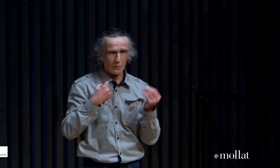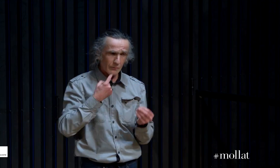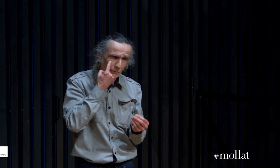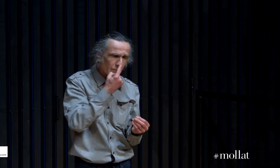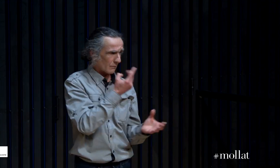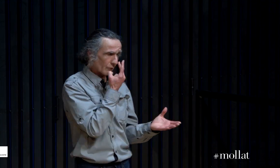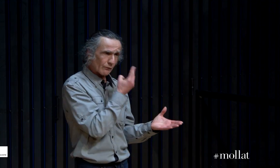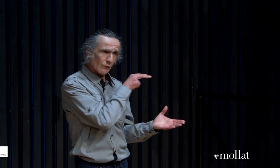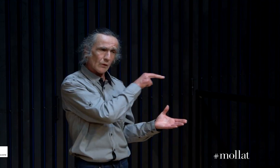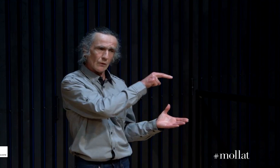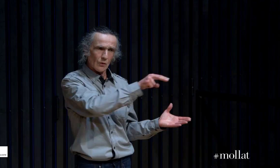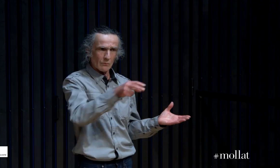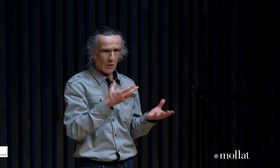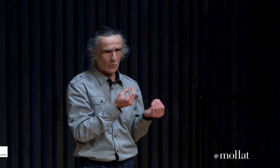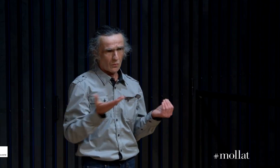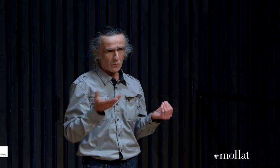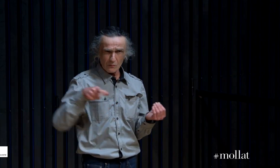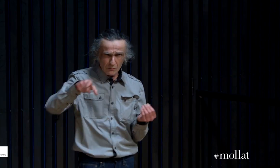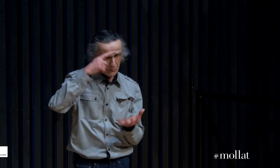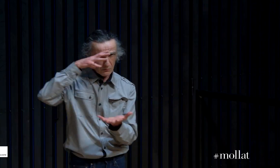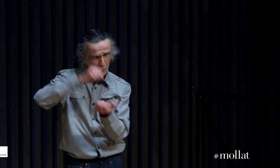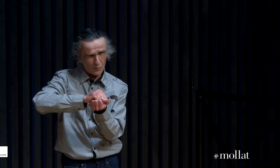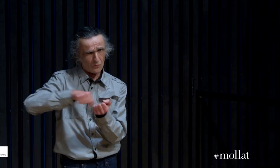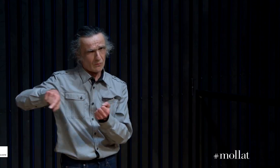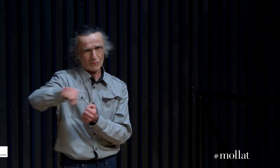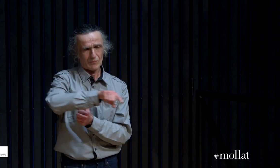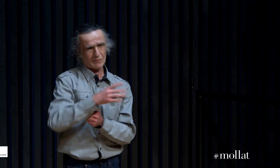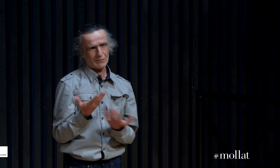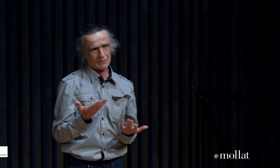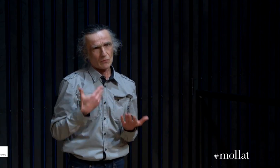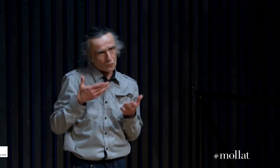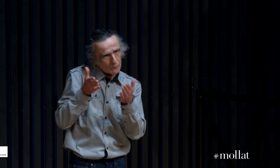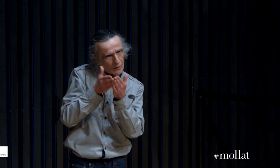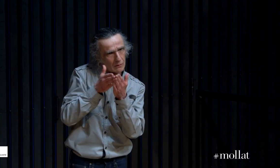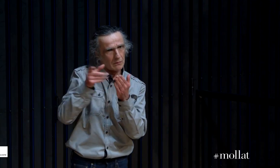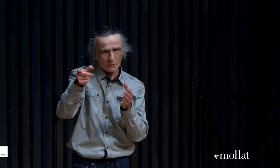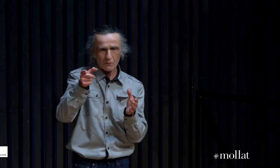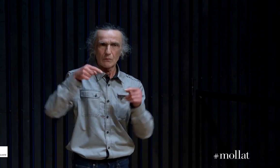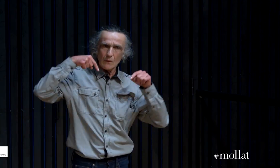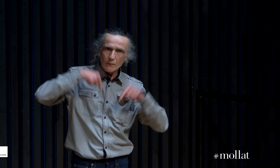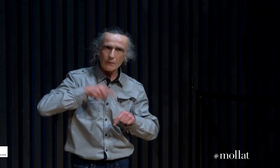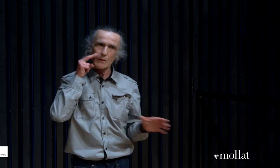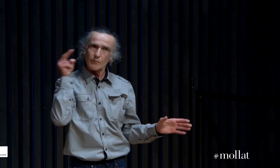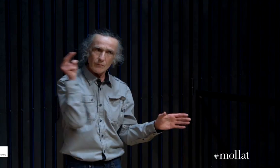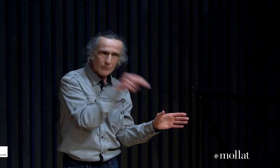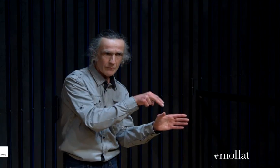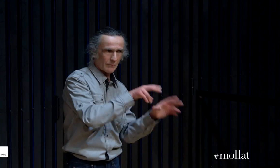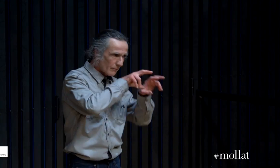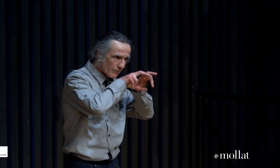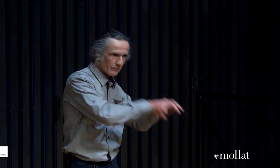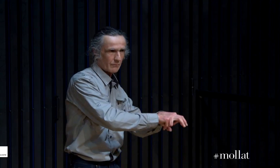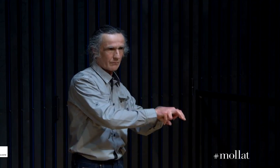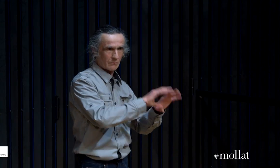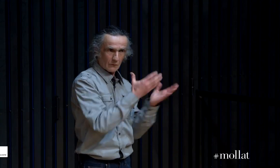C'est encore très problématique pour beaucoup de personnes qui ont été implantées à l'âge adulte. Je pense qu'il y a des choses que vous ne voyez pas, dont vous n'avez pas